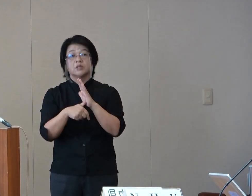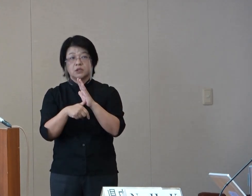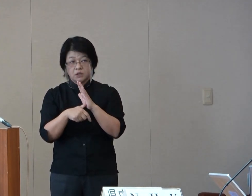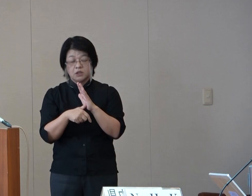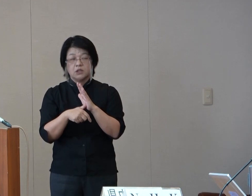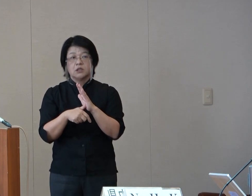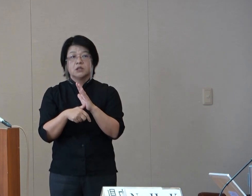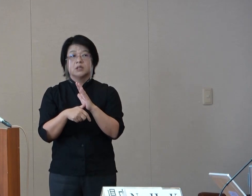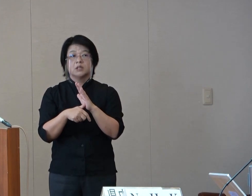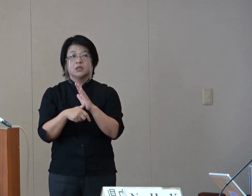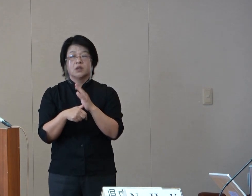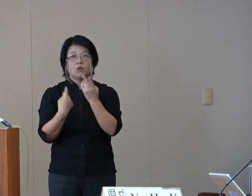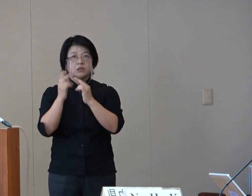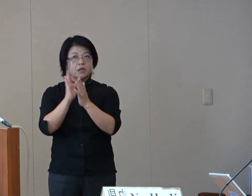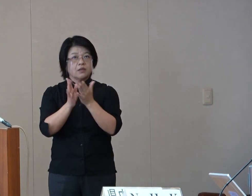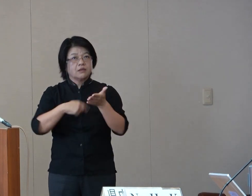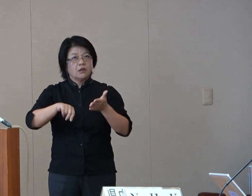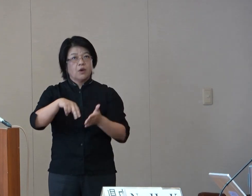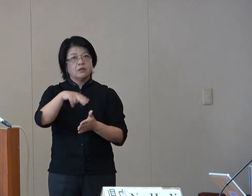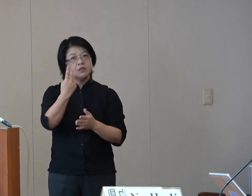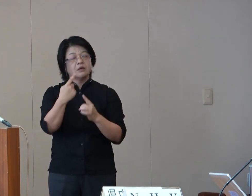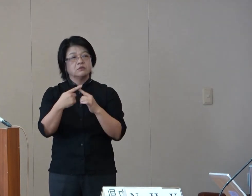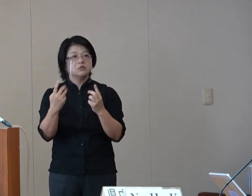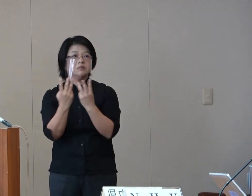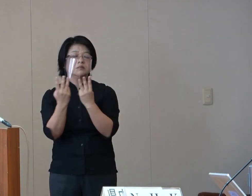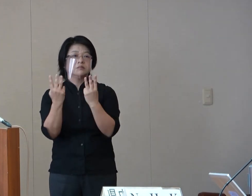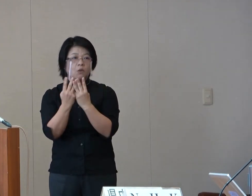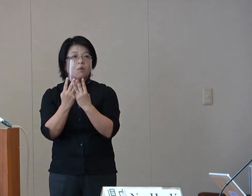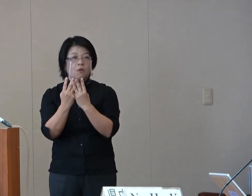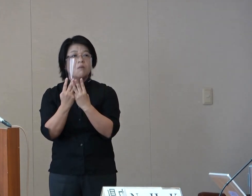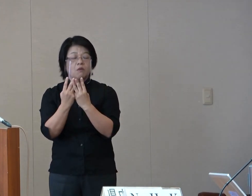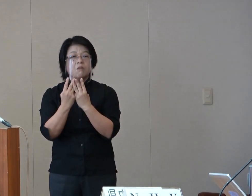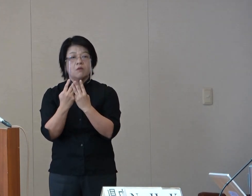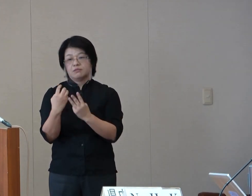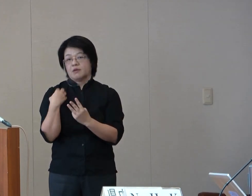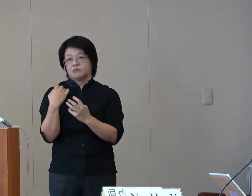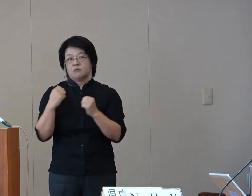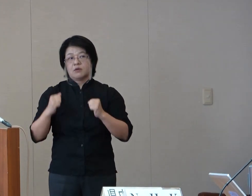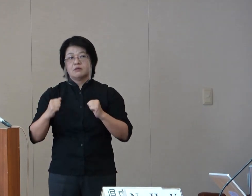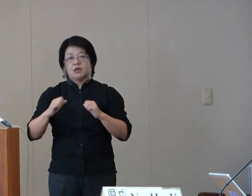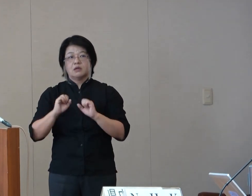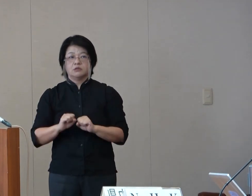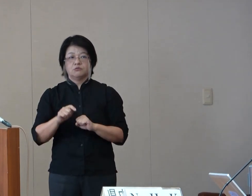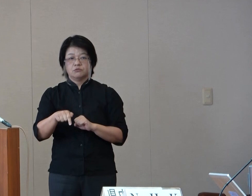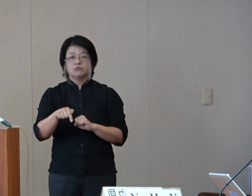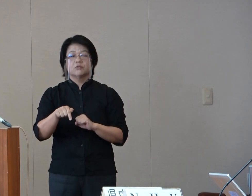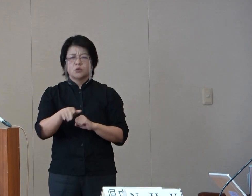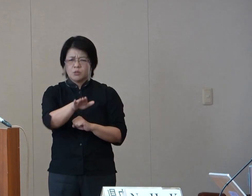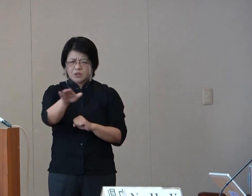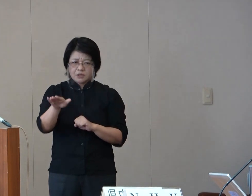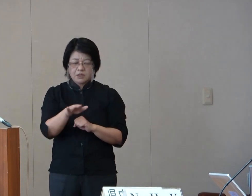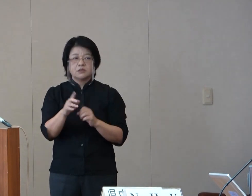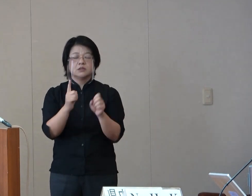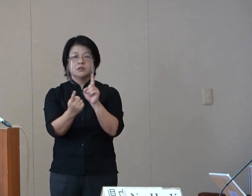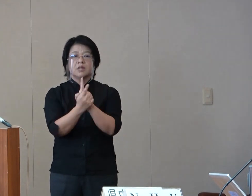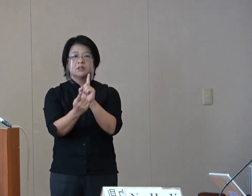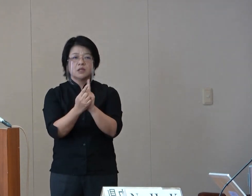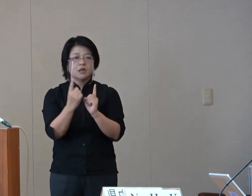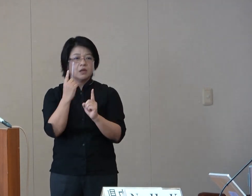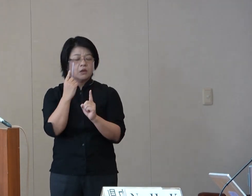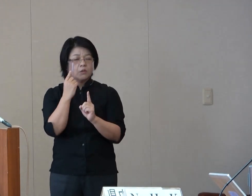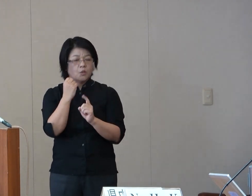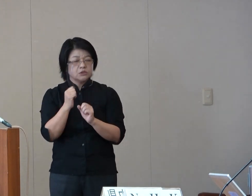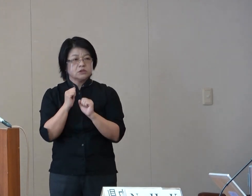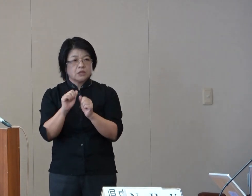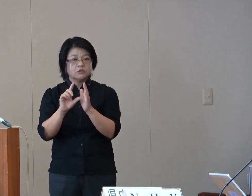hereいわゆるな方々を予定しておりますのでそのいろんな方々にもし